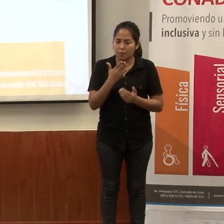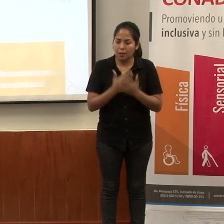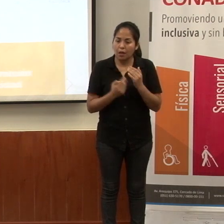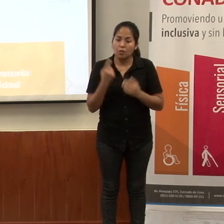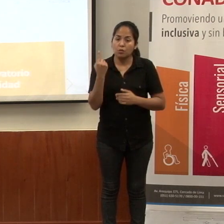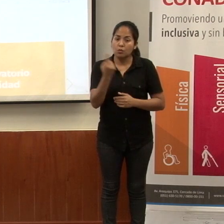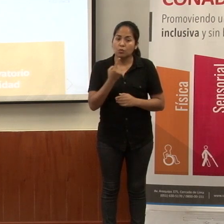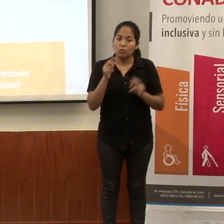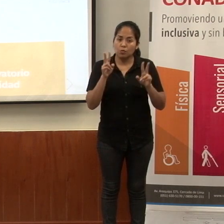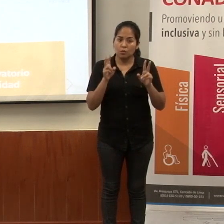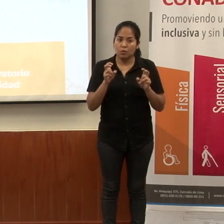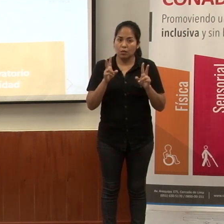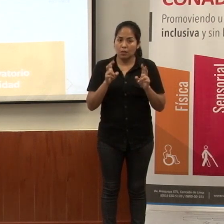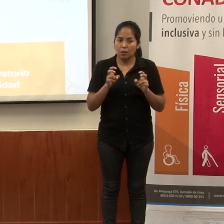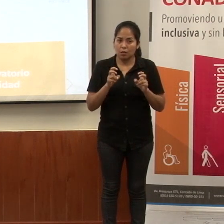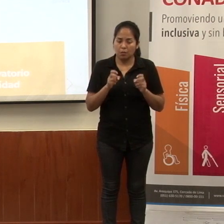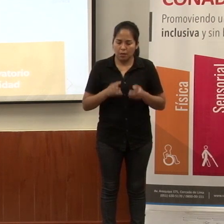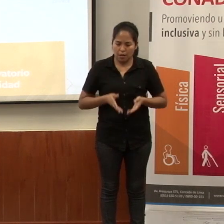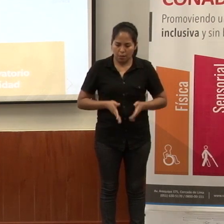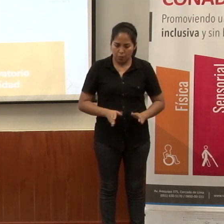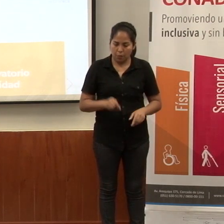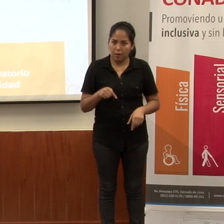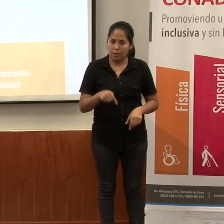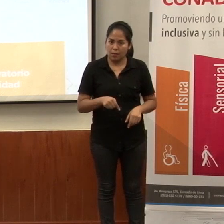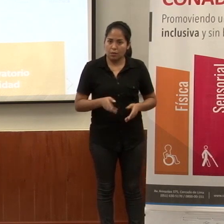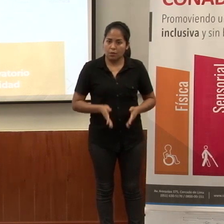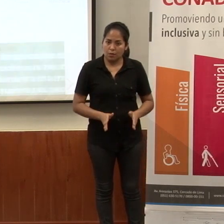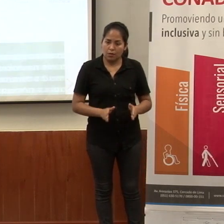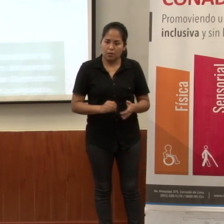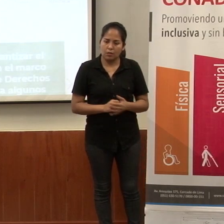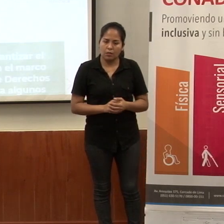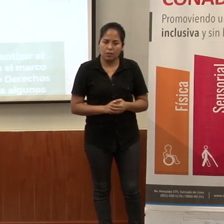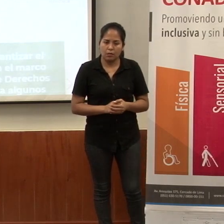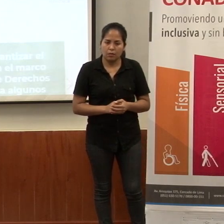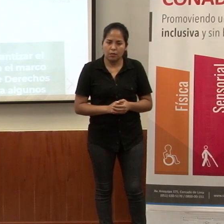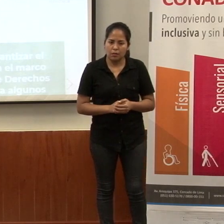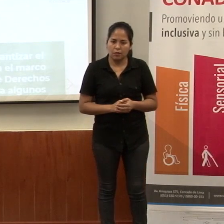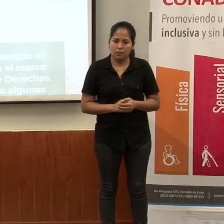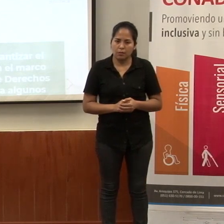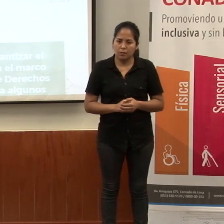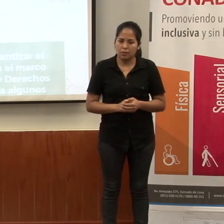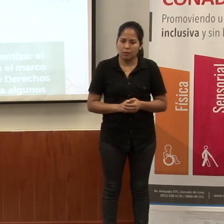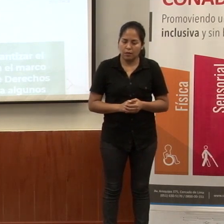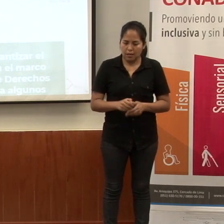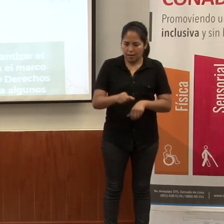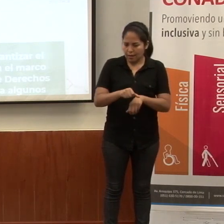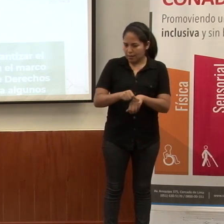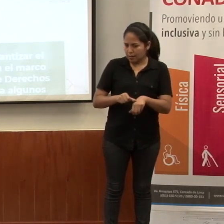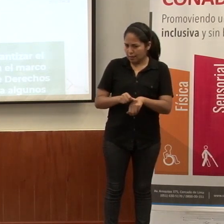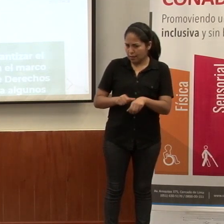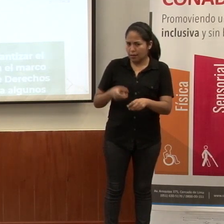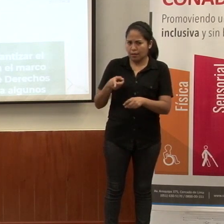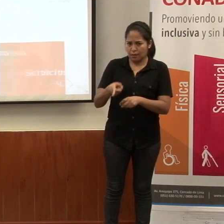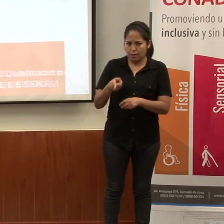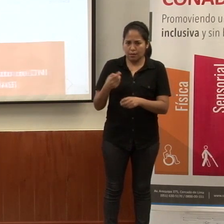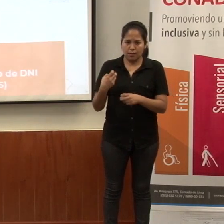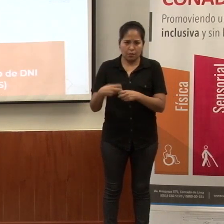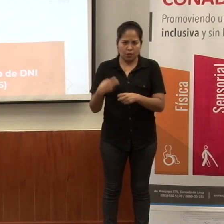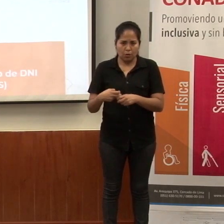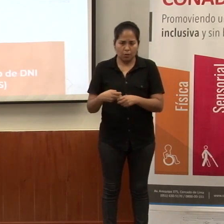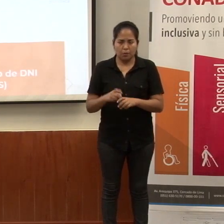es solamente un tema del incremento de la cesárea. La cesárea lo que genera es generalmente prematuridad leve. Pero están ocurriendo